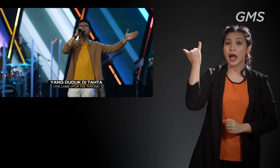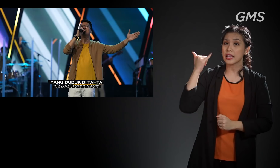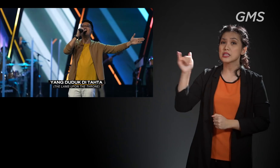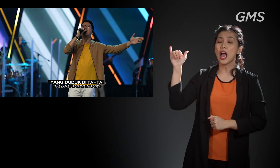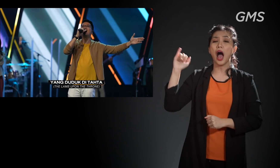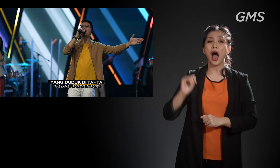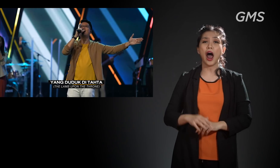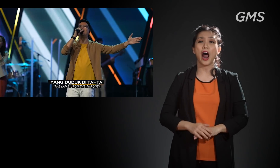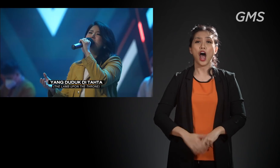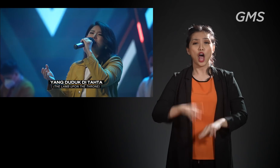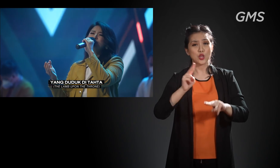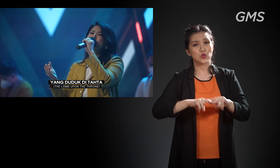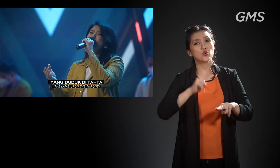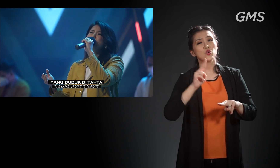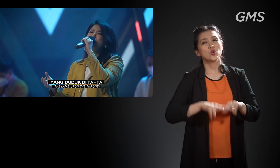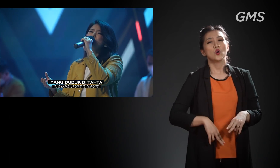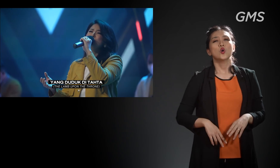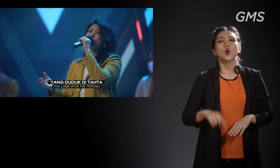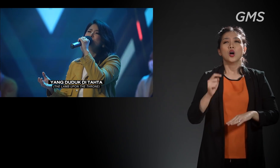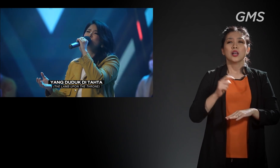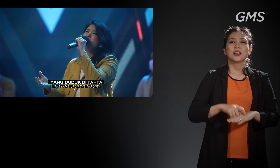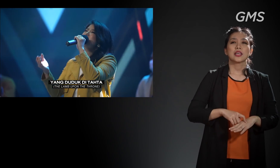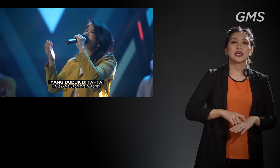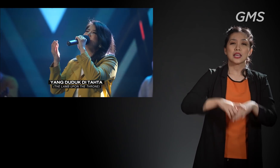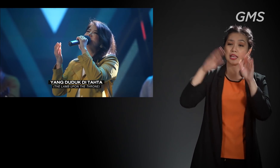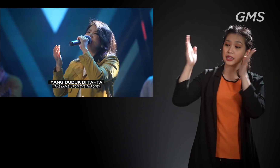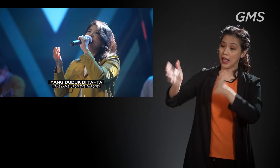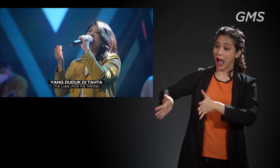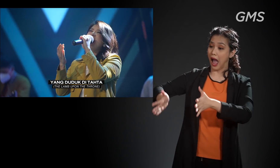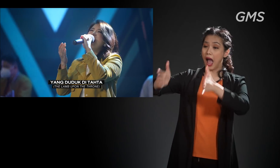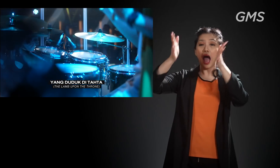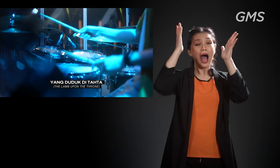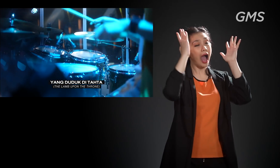dipuji, yang duduk di